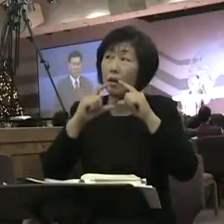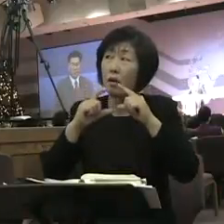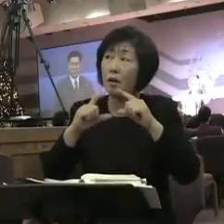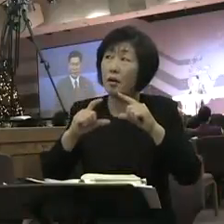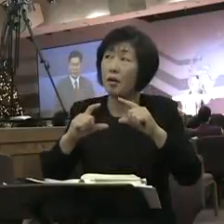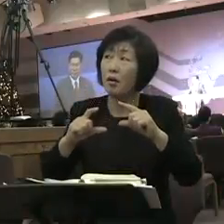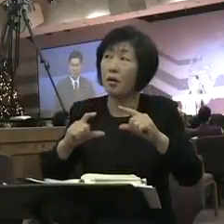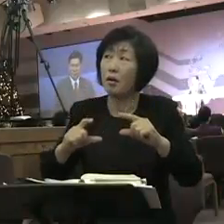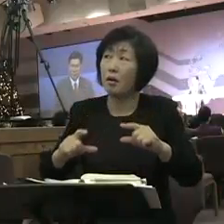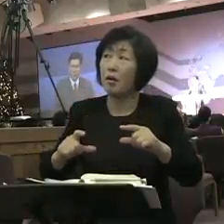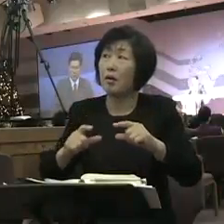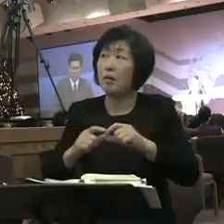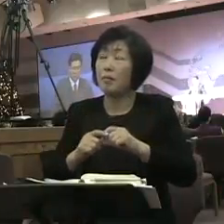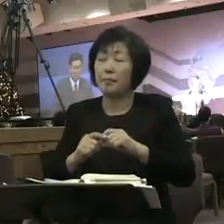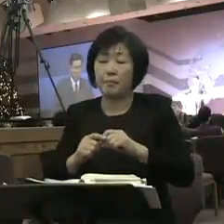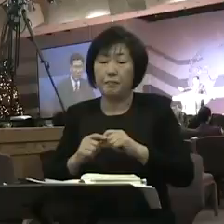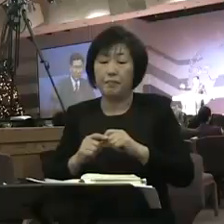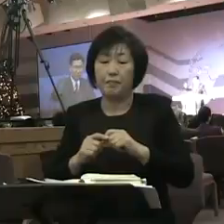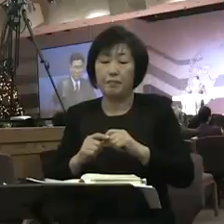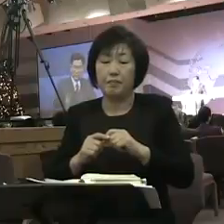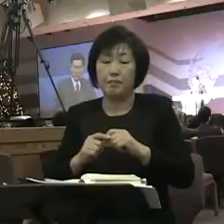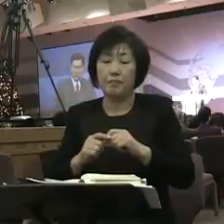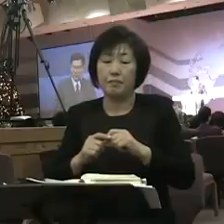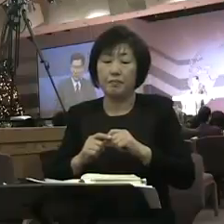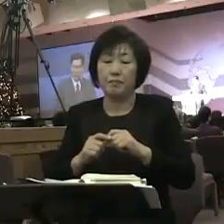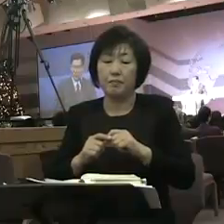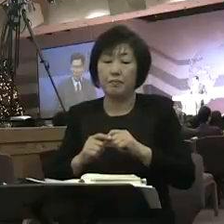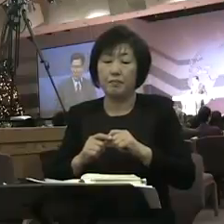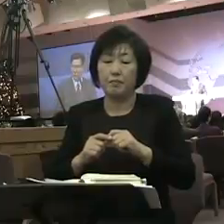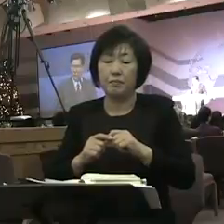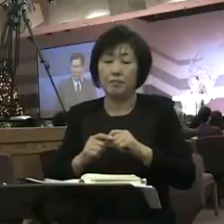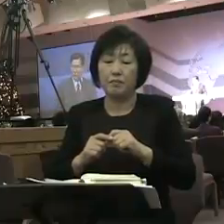fruit of the Spirit, 뭡니까?